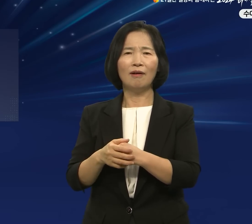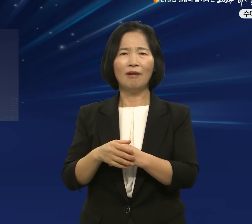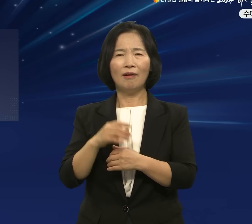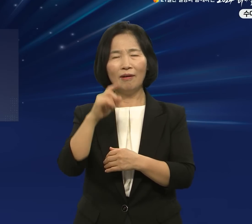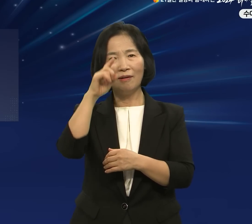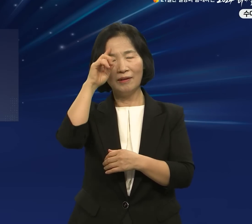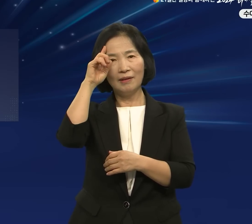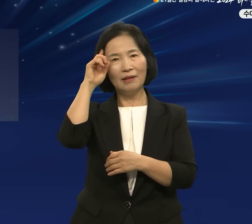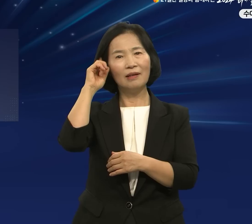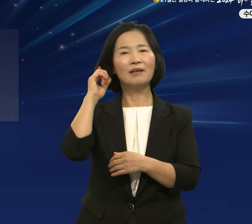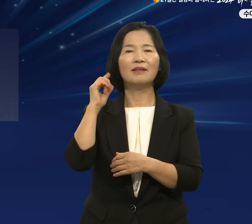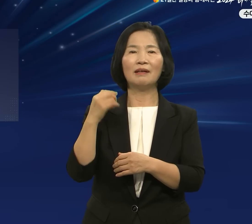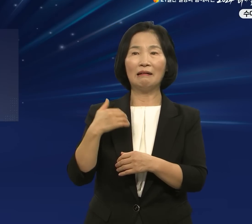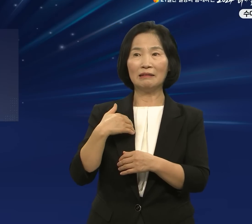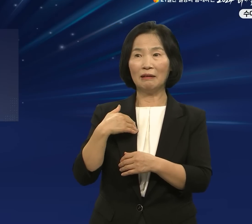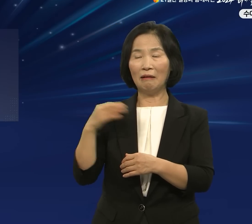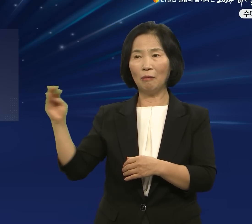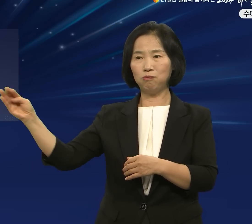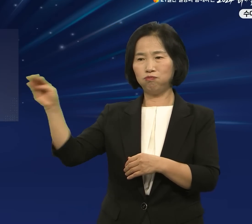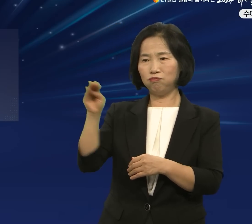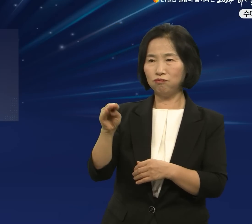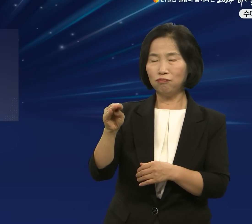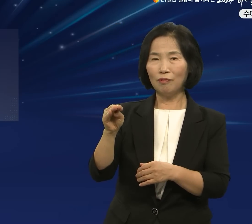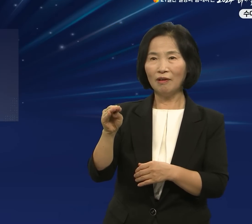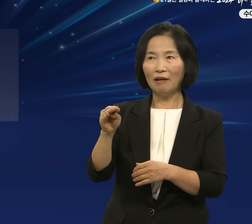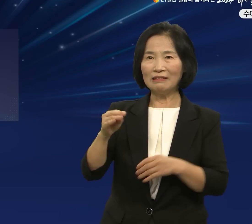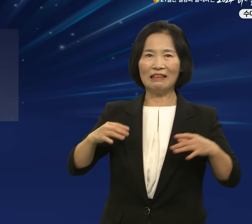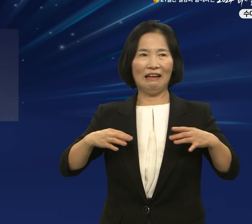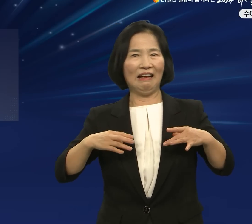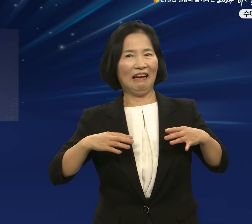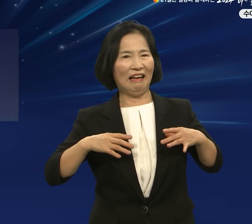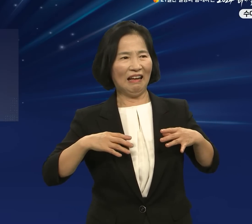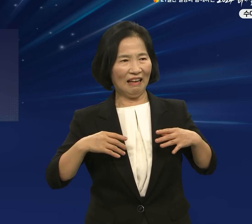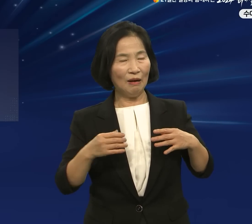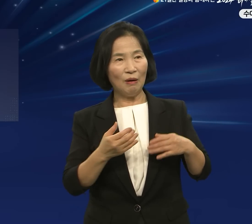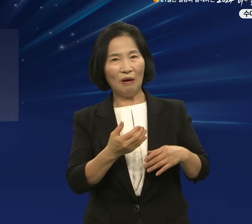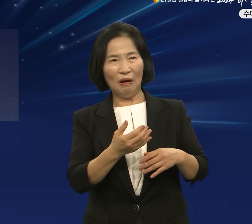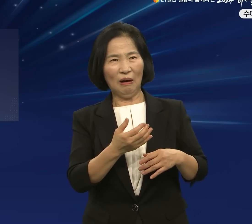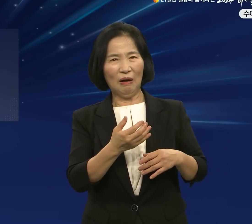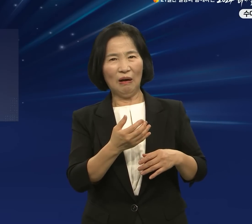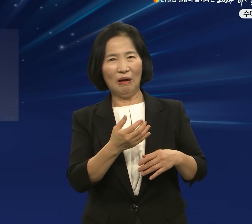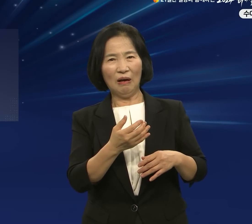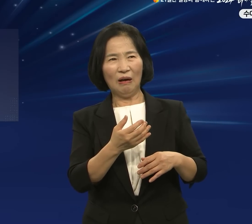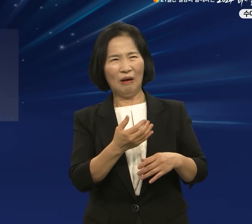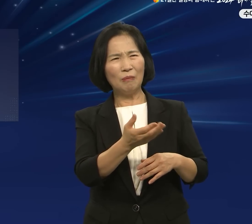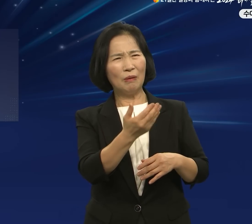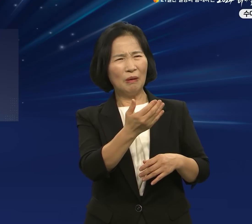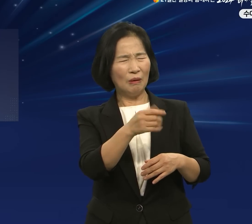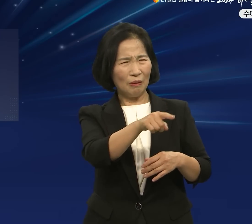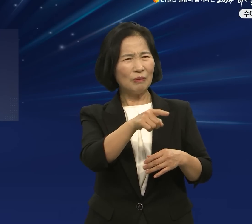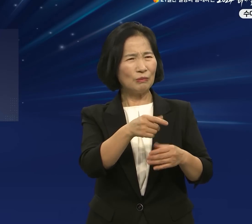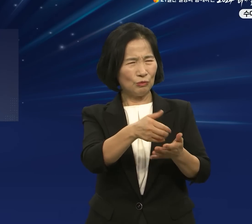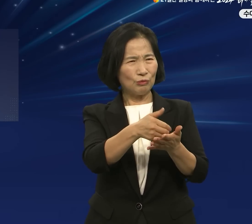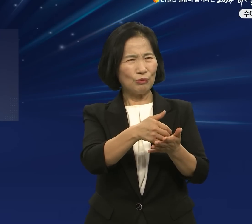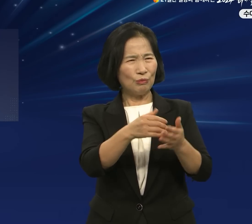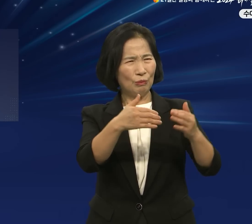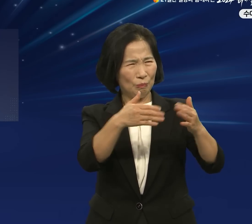뽑아가지고 한번 방문을 해서 목사님도 저거 빨리 때려치우고 이런 차 하나 사라고